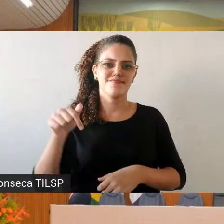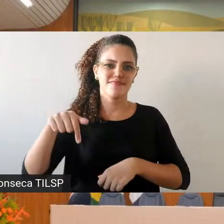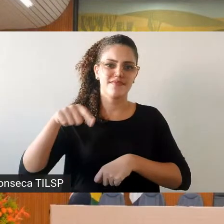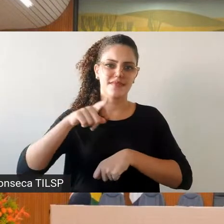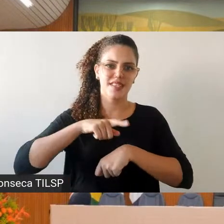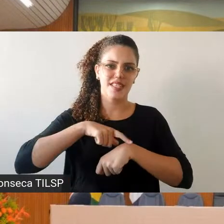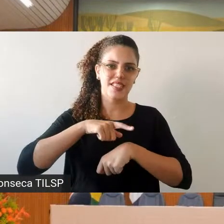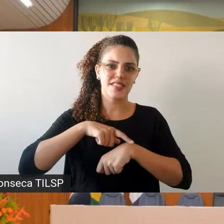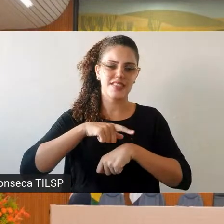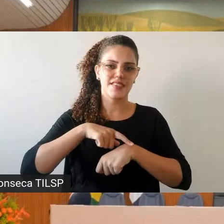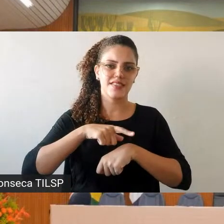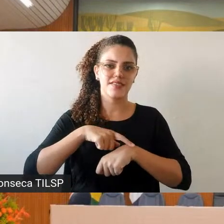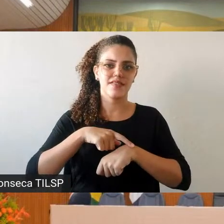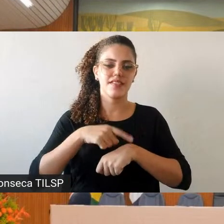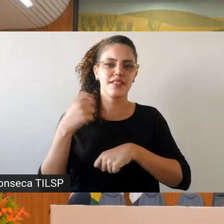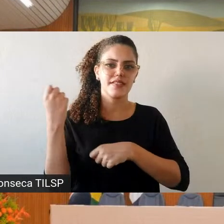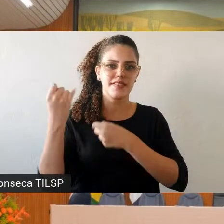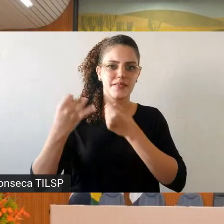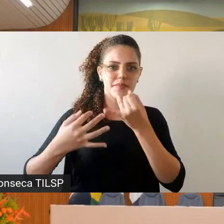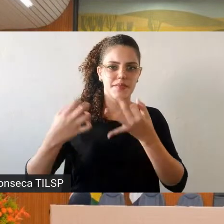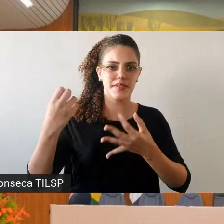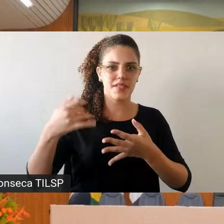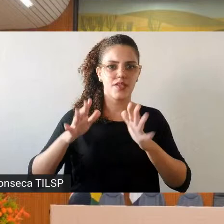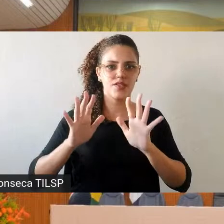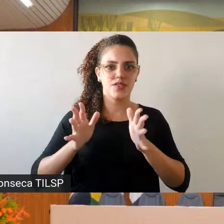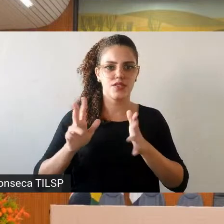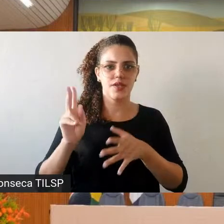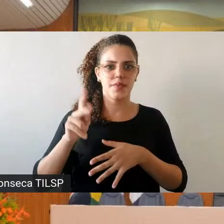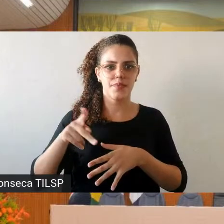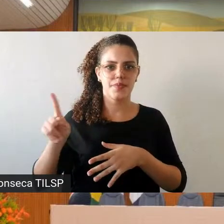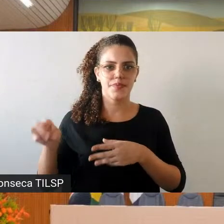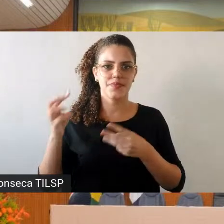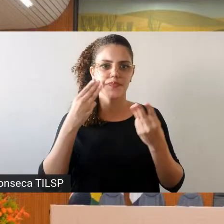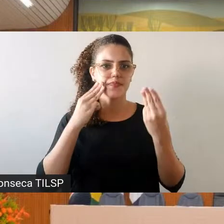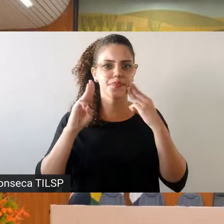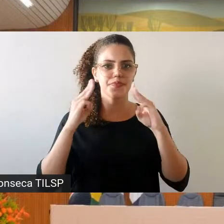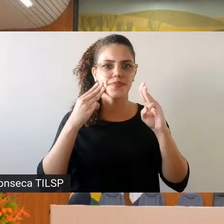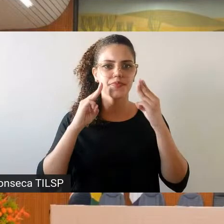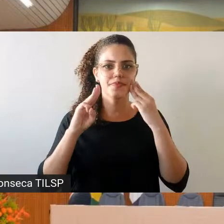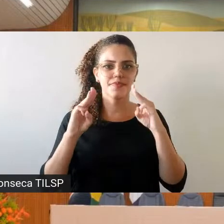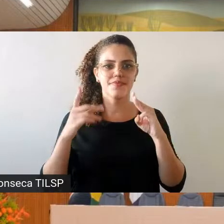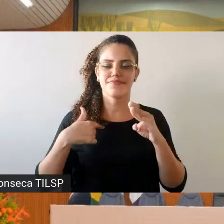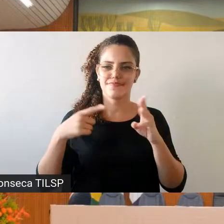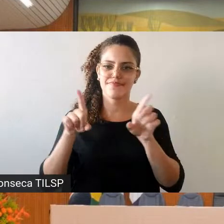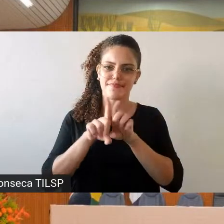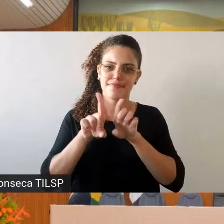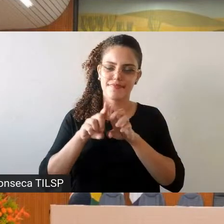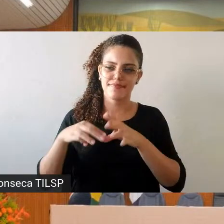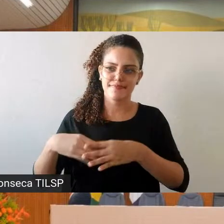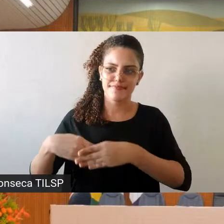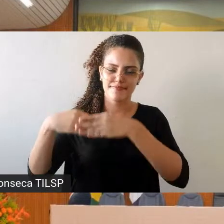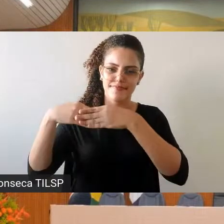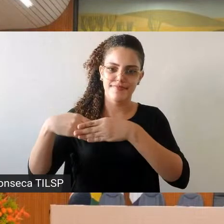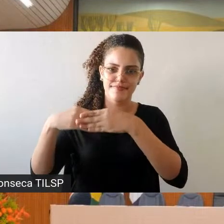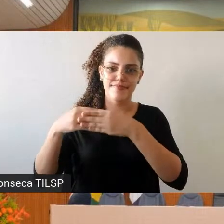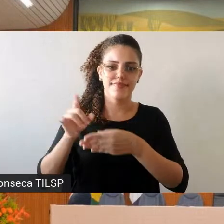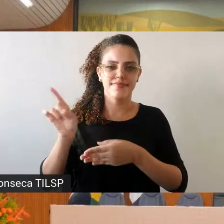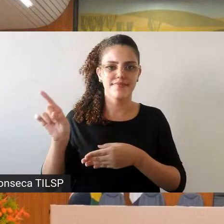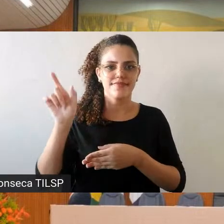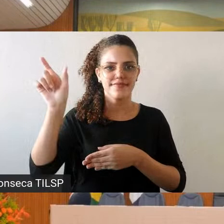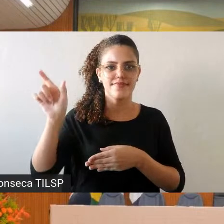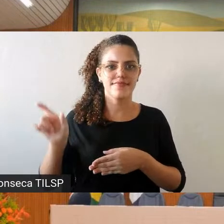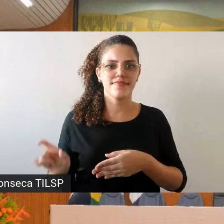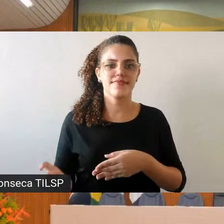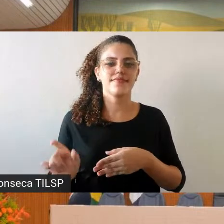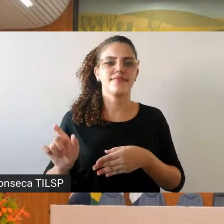aqui pelo professor Marcelo Carneiro Leão, quem eu quero saudar, e na pessoa dele saudar todos os que